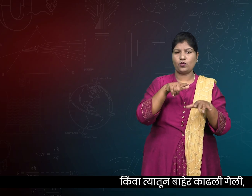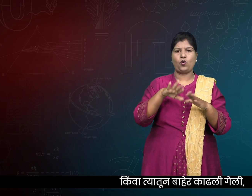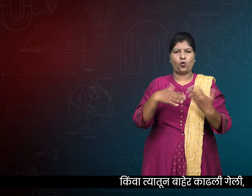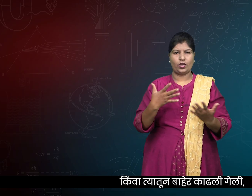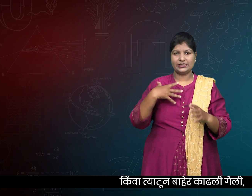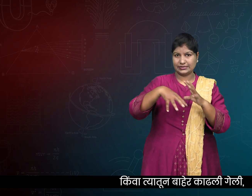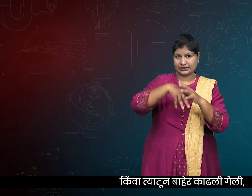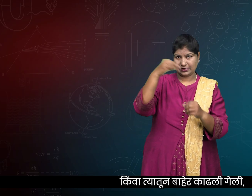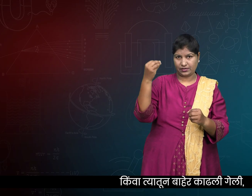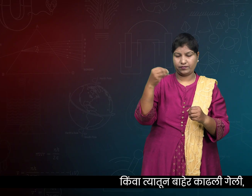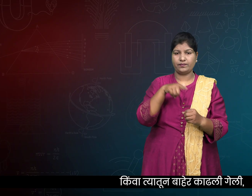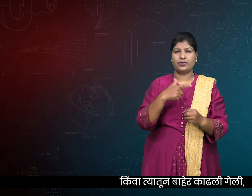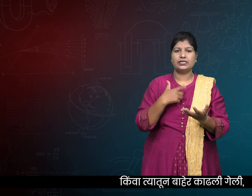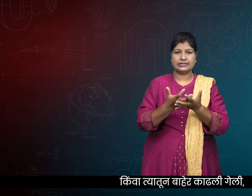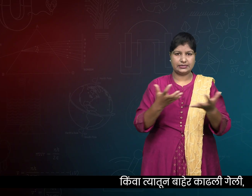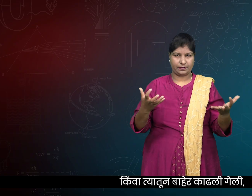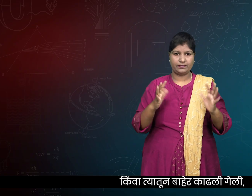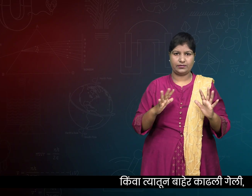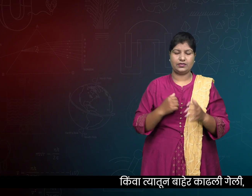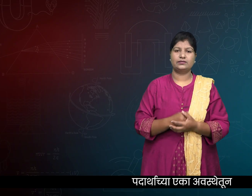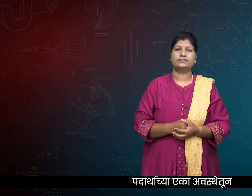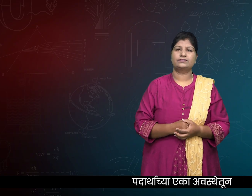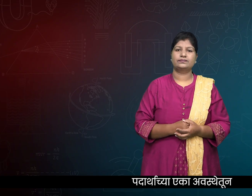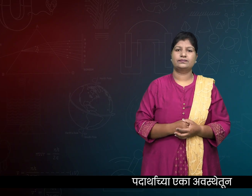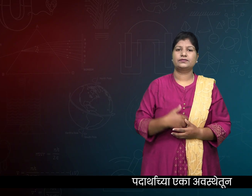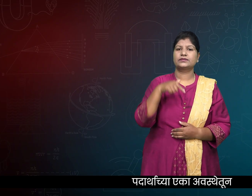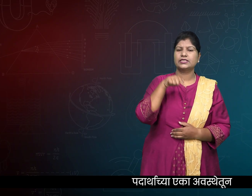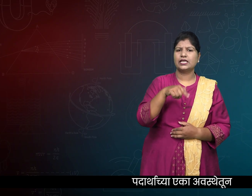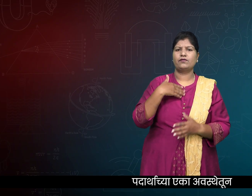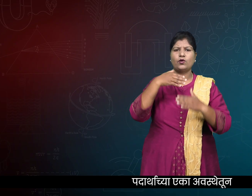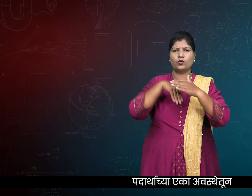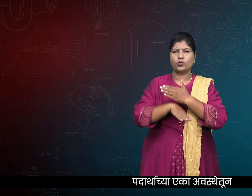किंवा त्यातून बाहेर काढली गेली तर ती पदार्थाच्या एका अवस्थेतून